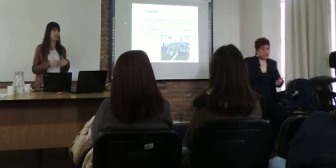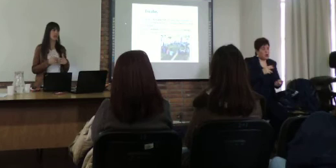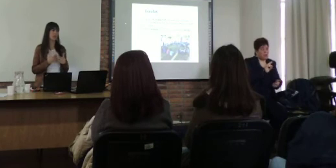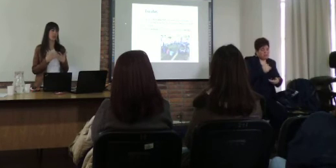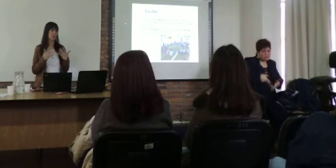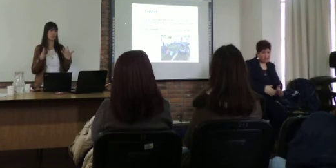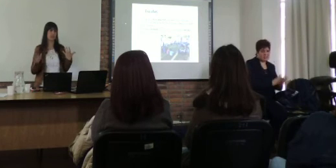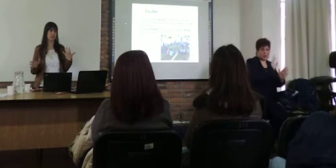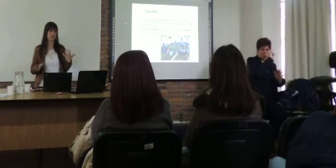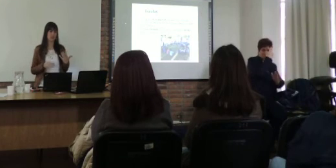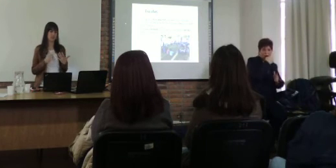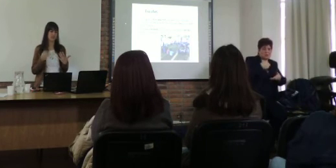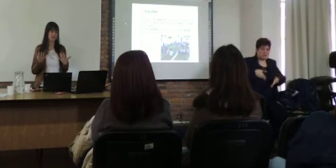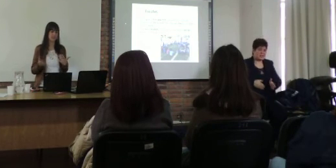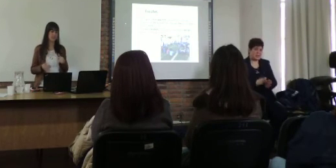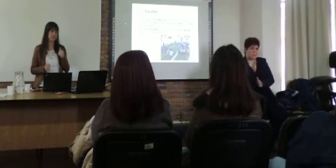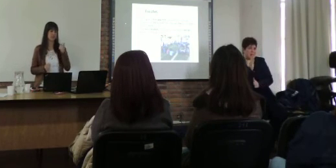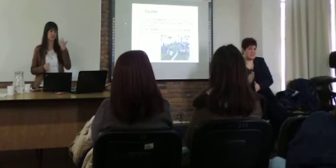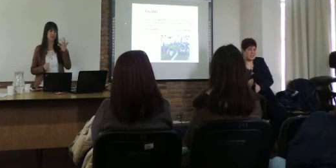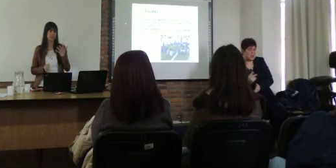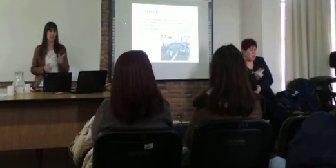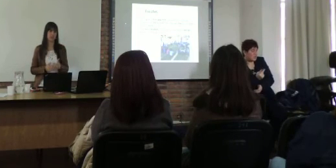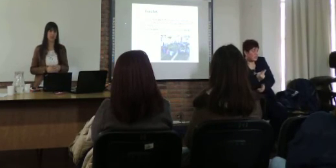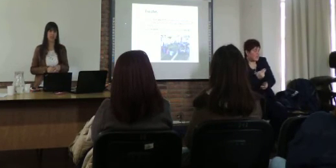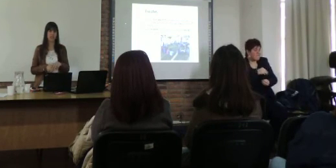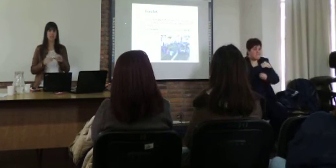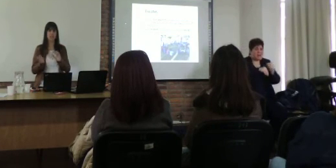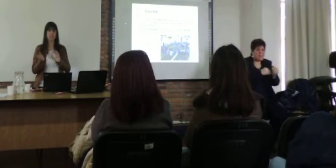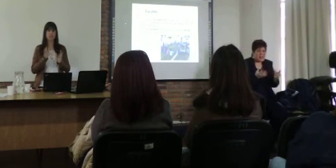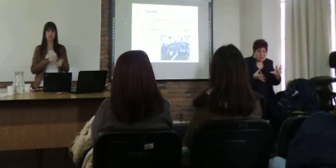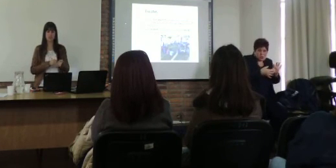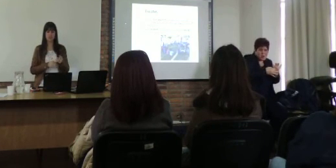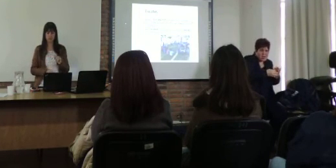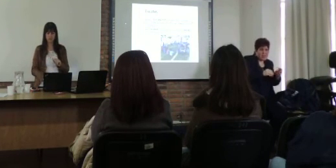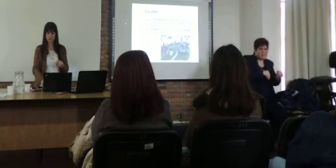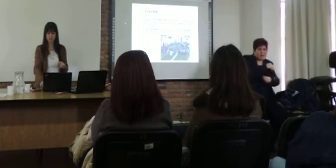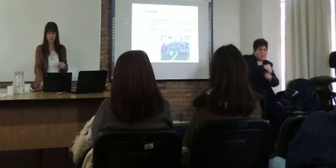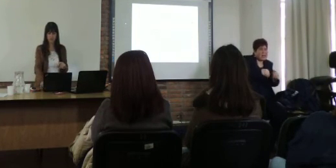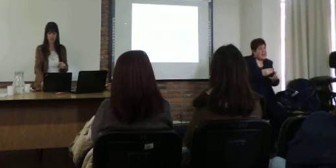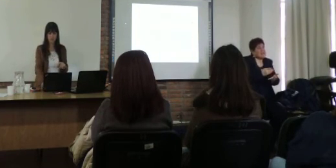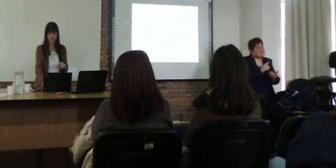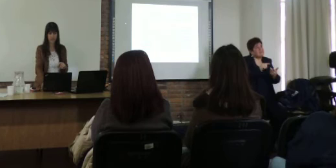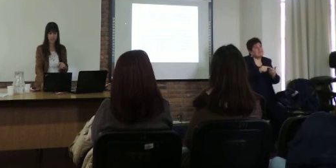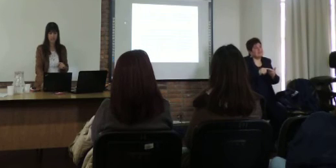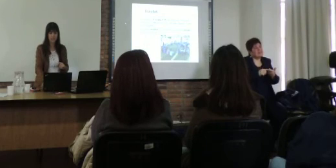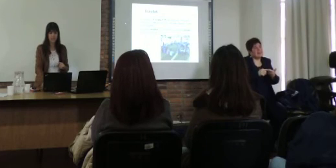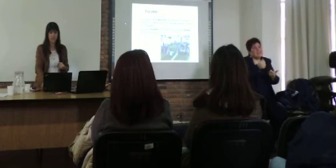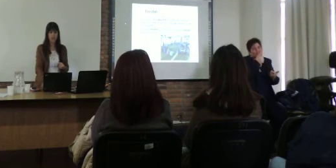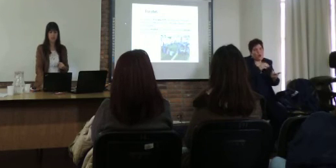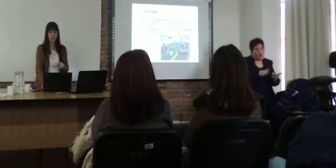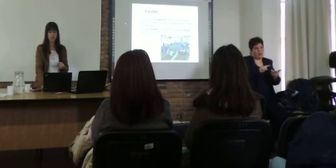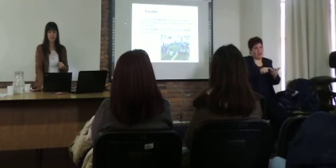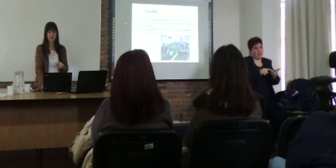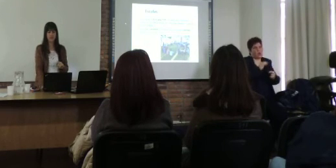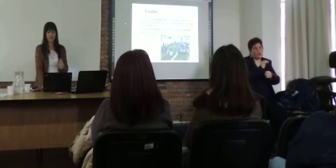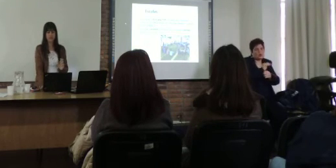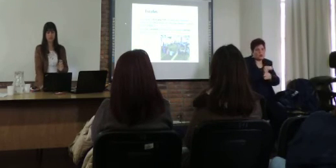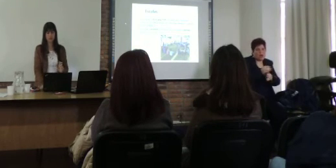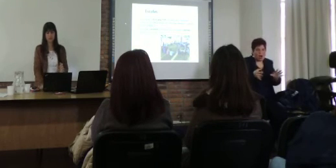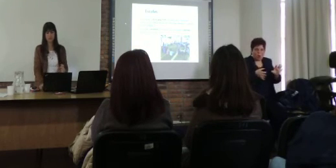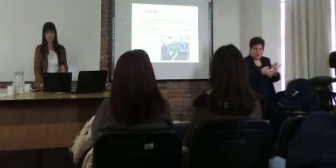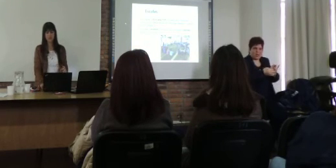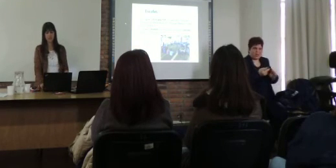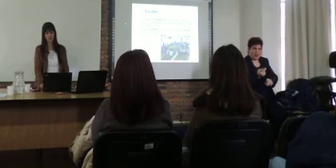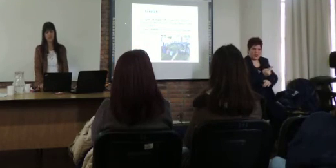família, para a escolha das famílias ou ficar mais perto de casa, eles estudam em uma escola ou em outra. E no, entre